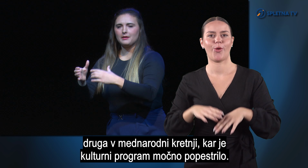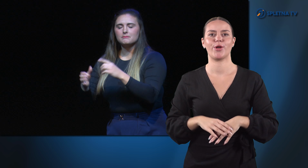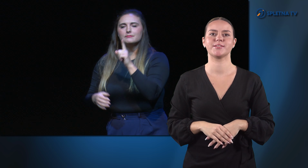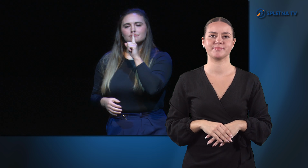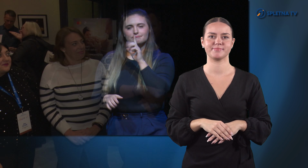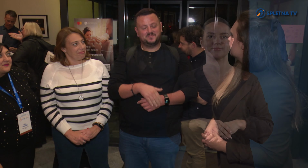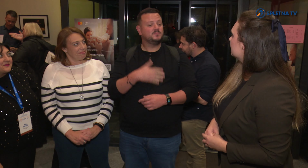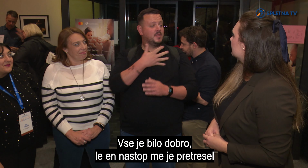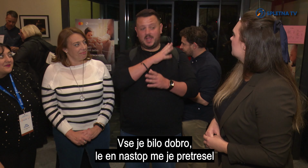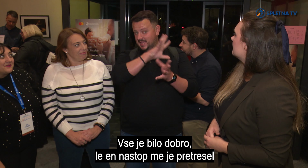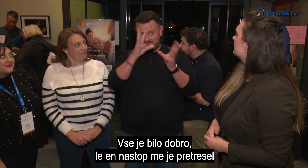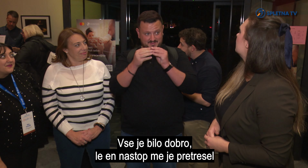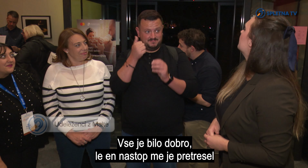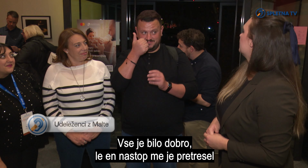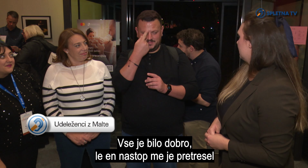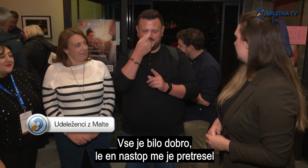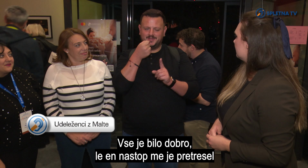popestrilo.